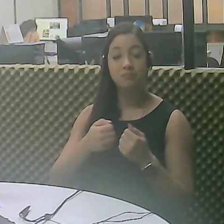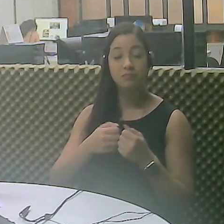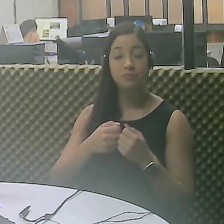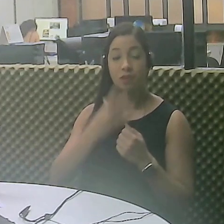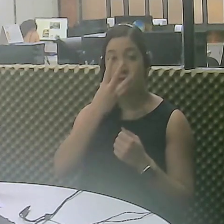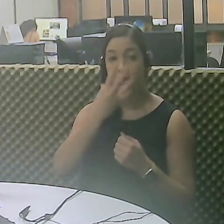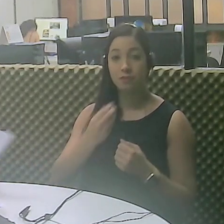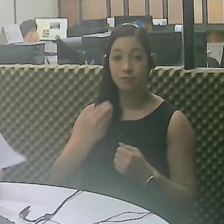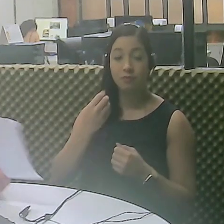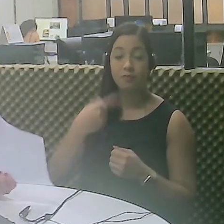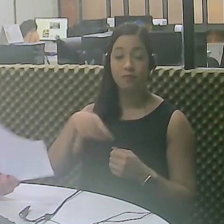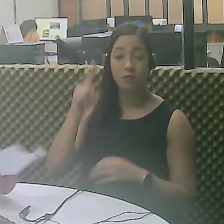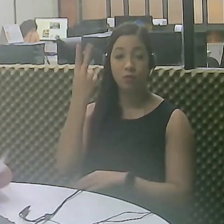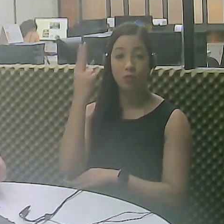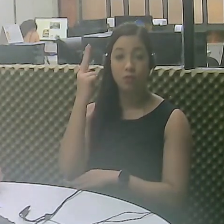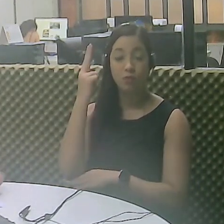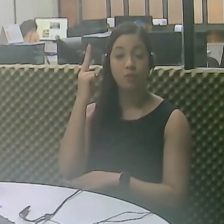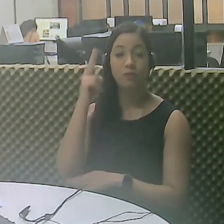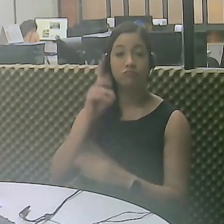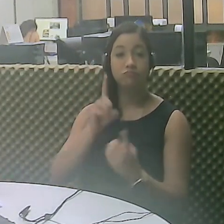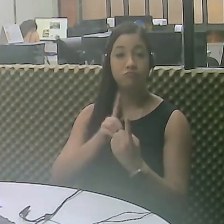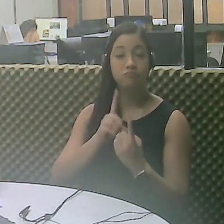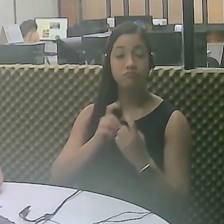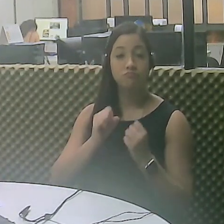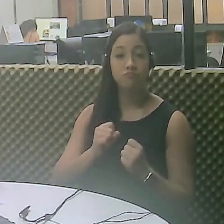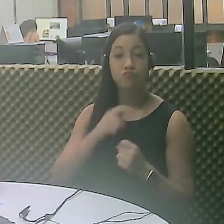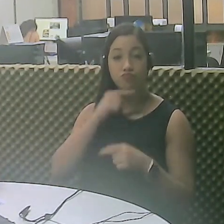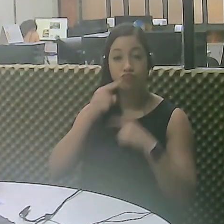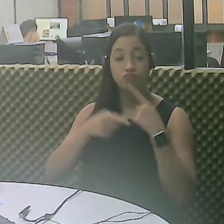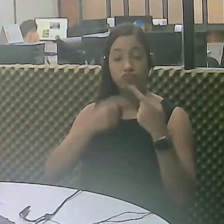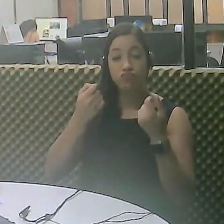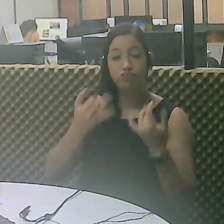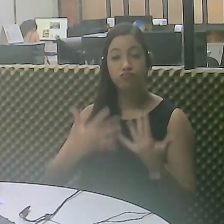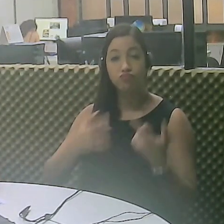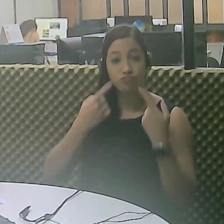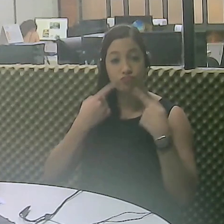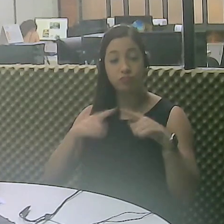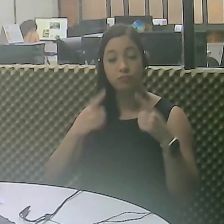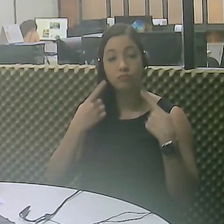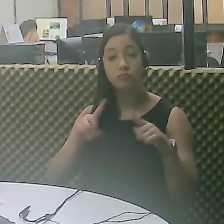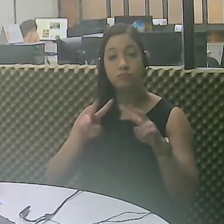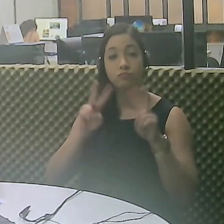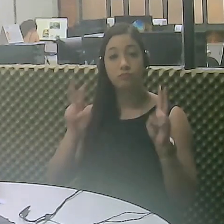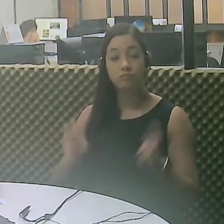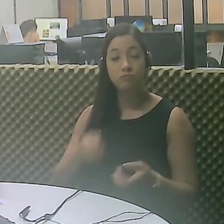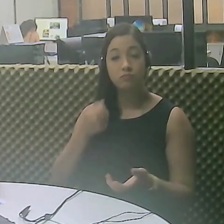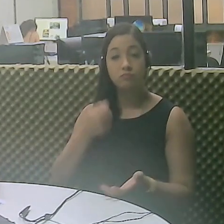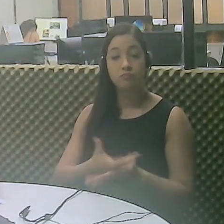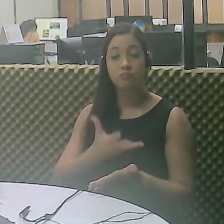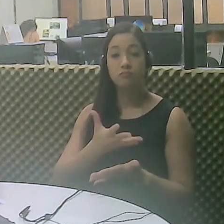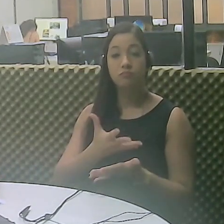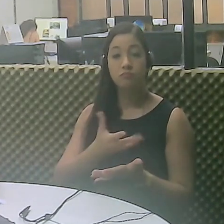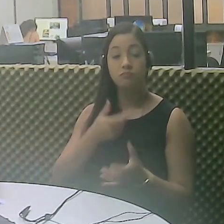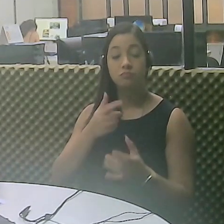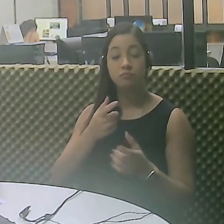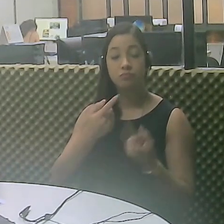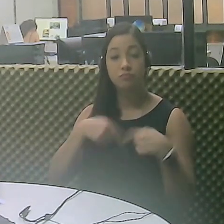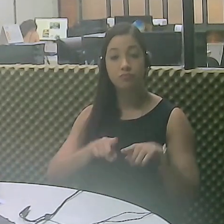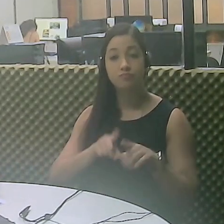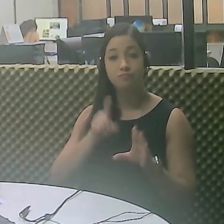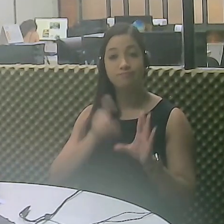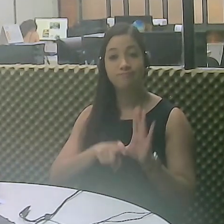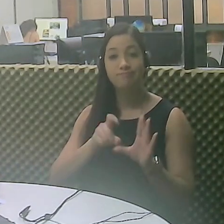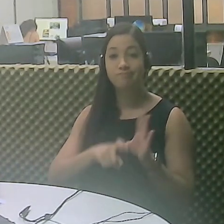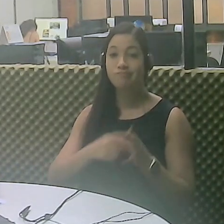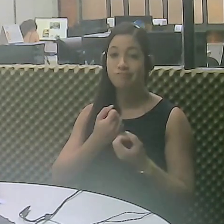terminal Umorama. Os consumidores podem sanar dúvidas, abrir reclamações relacionadas a compras, empréstimos,